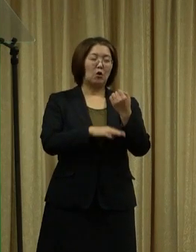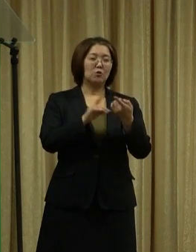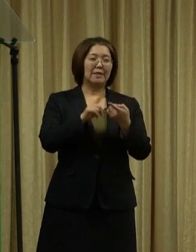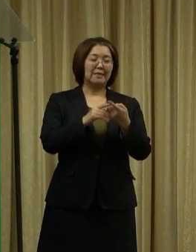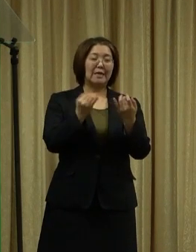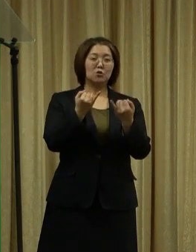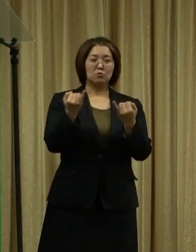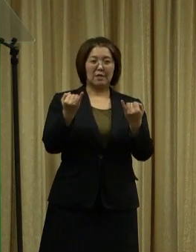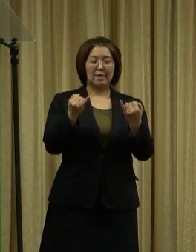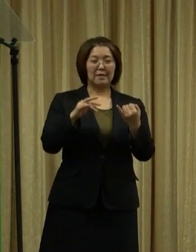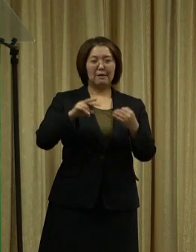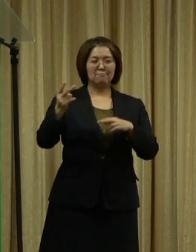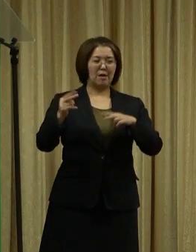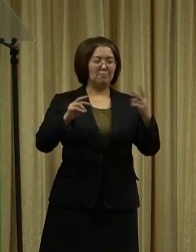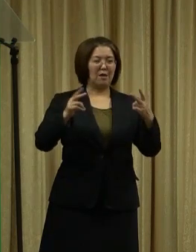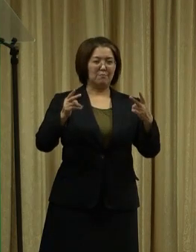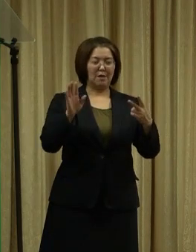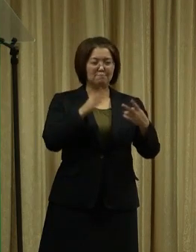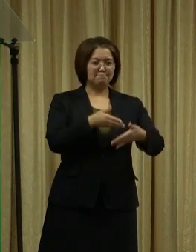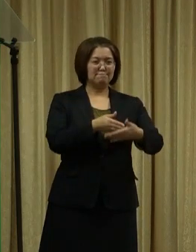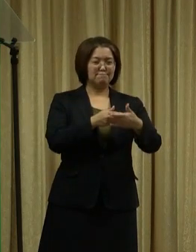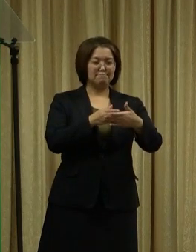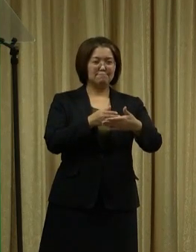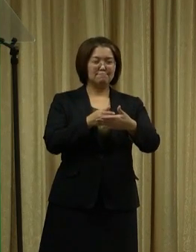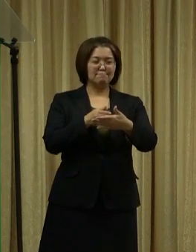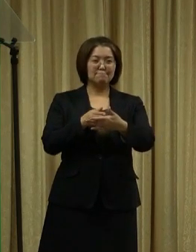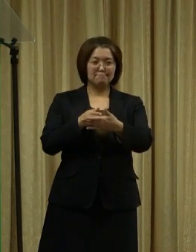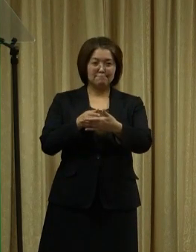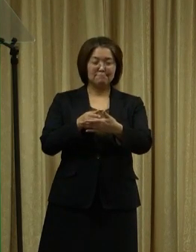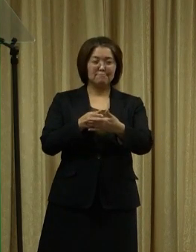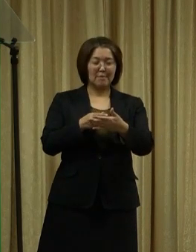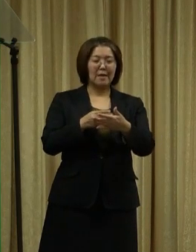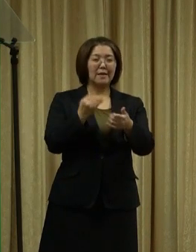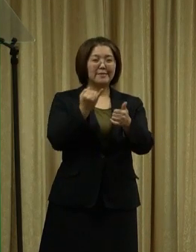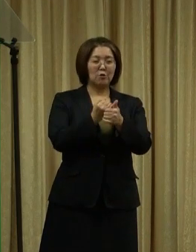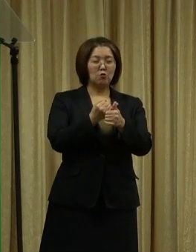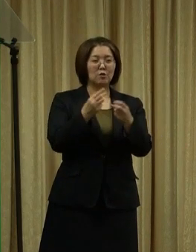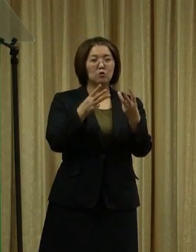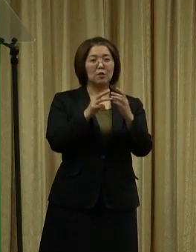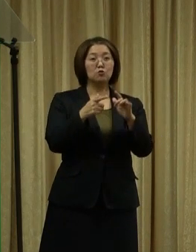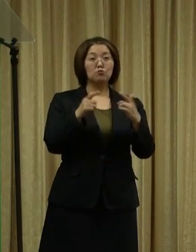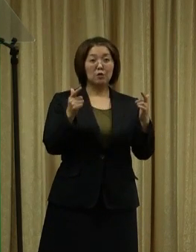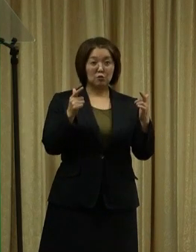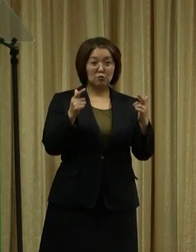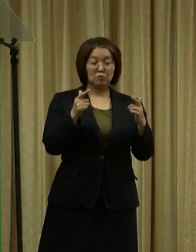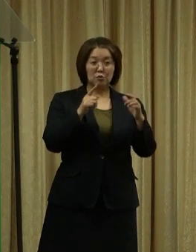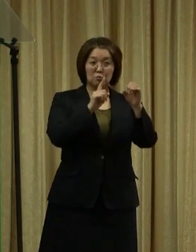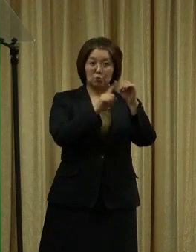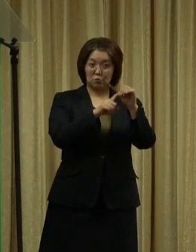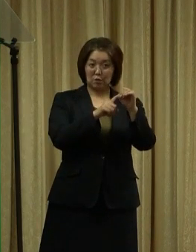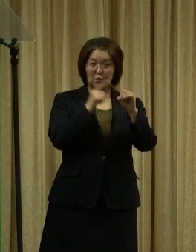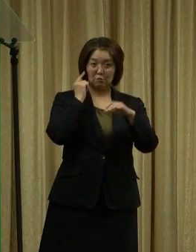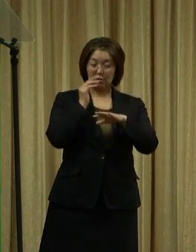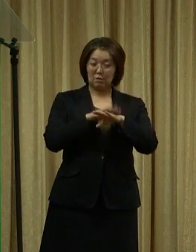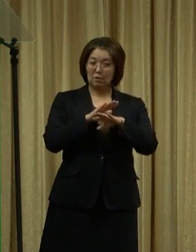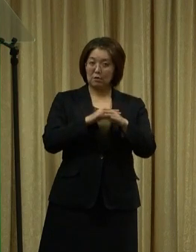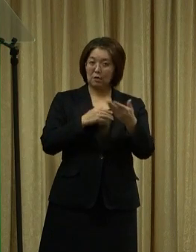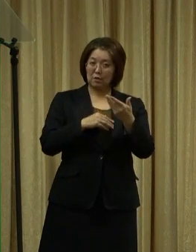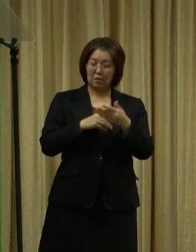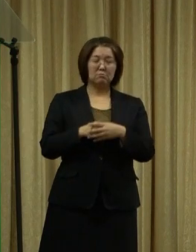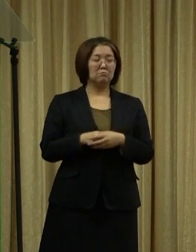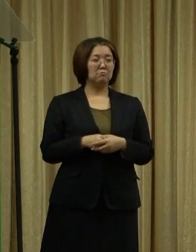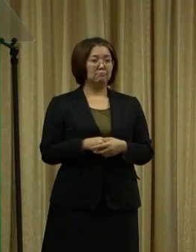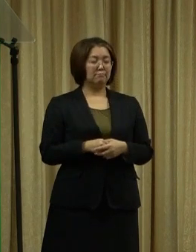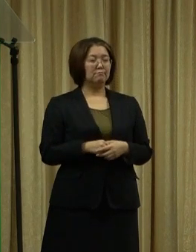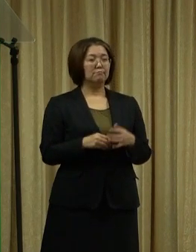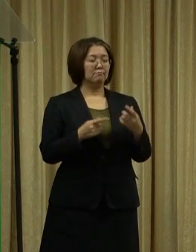を防ぐというところからの婚姻数を増やしていくっていうお考えでの今回の予算ということでお考え方でよろしいでしょうか。 要するに基本的